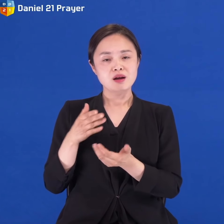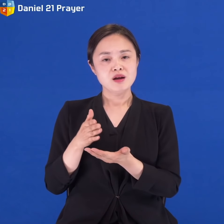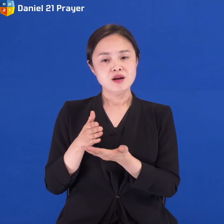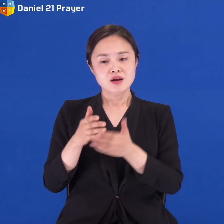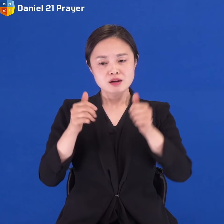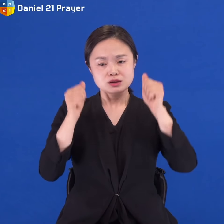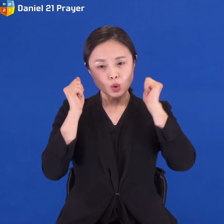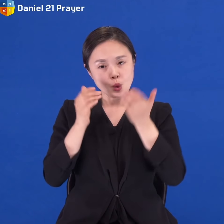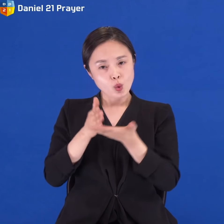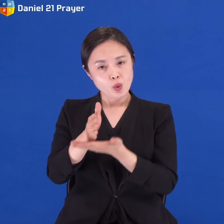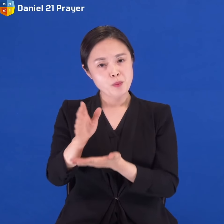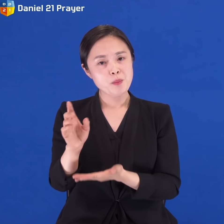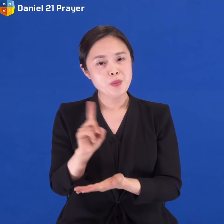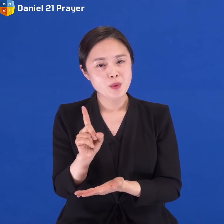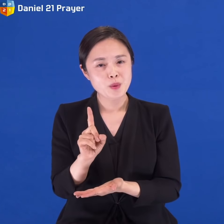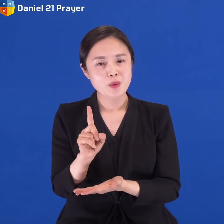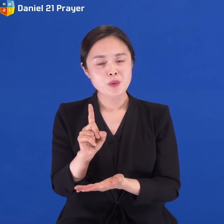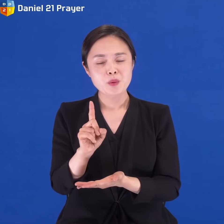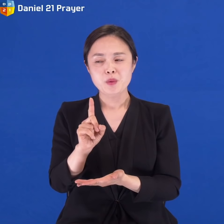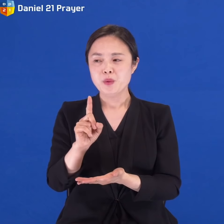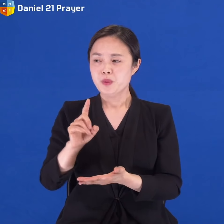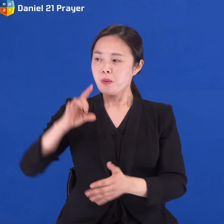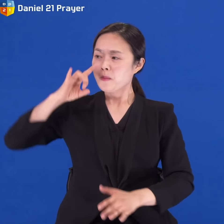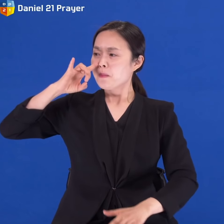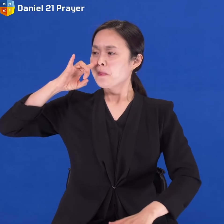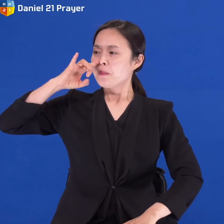친하다는 가짜 관심을 가지고.